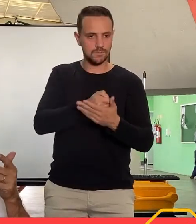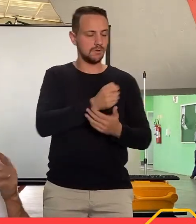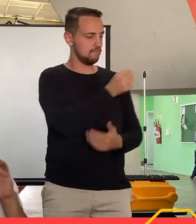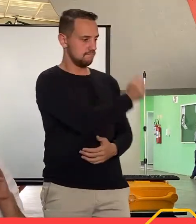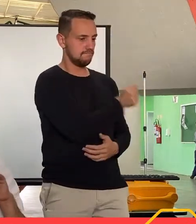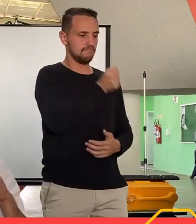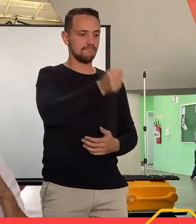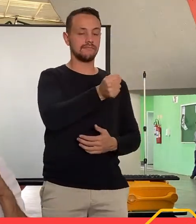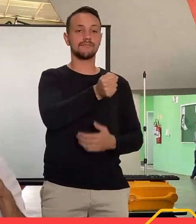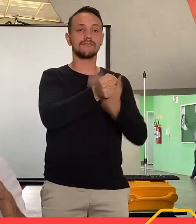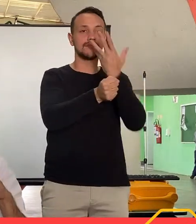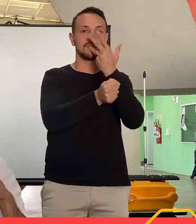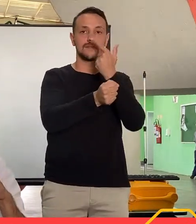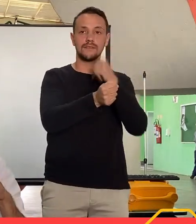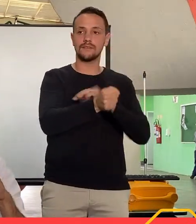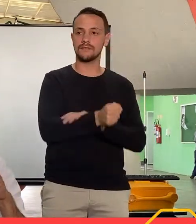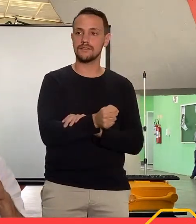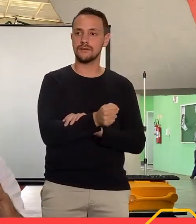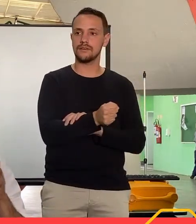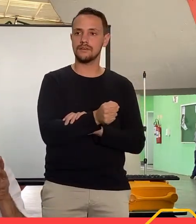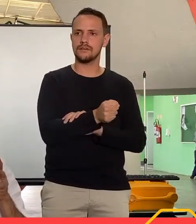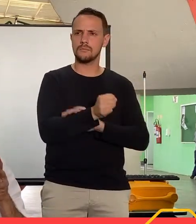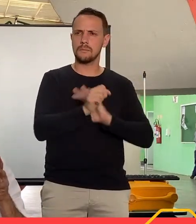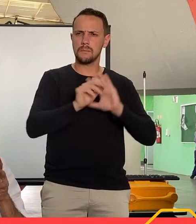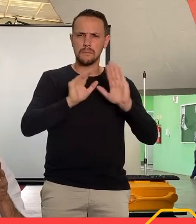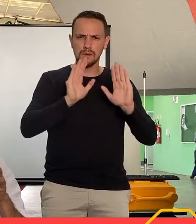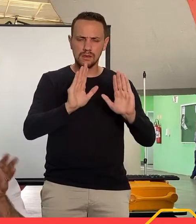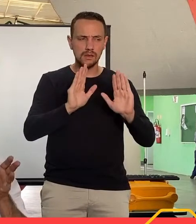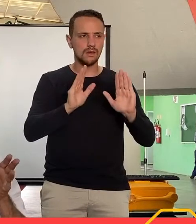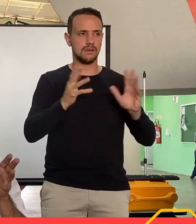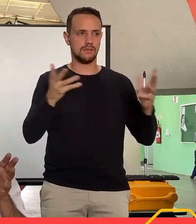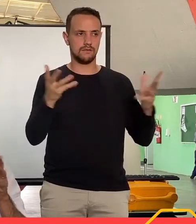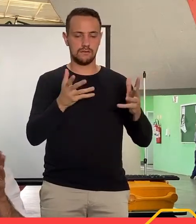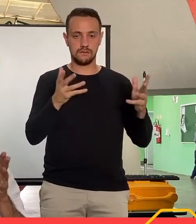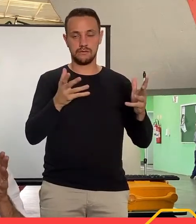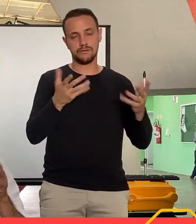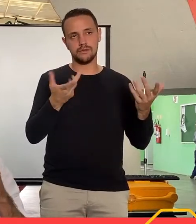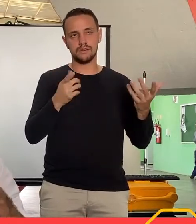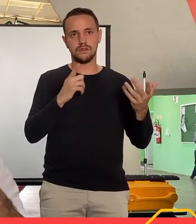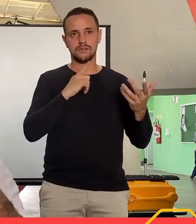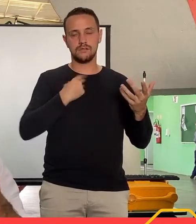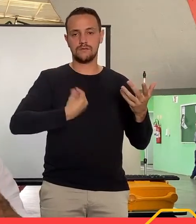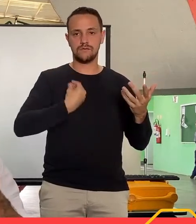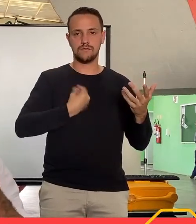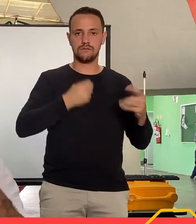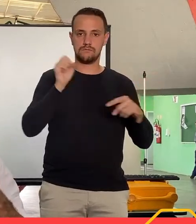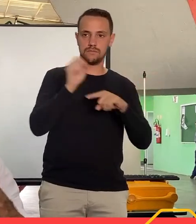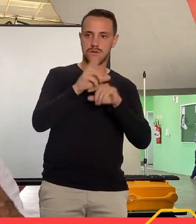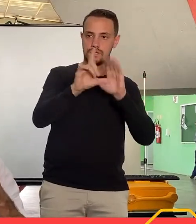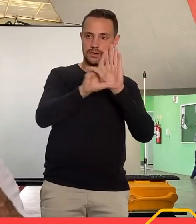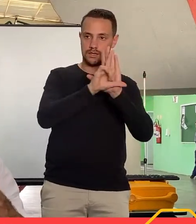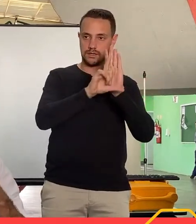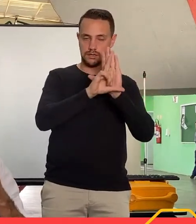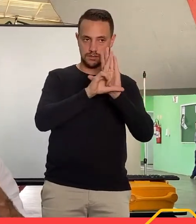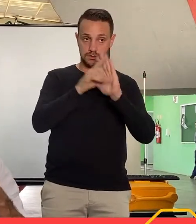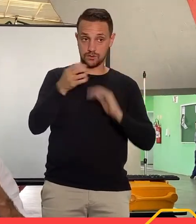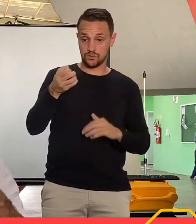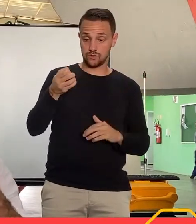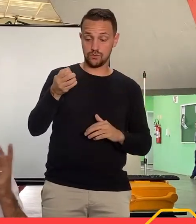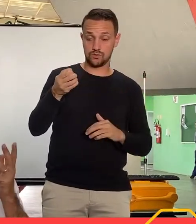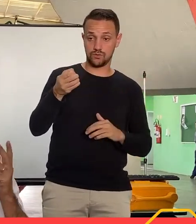mandar. E agora introduziram no direito pátrio, no direito brasileiro, uma nova